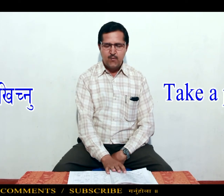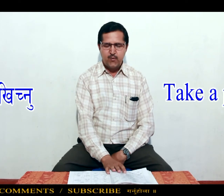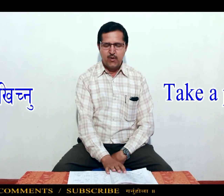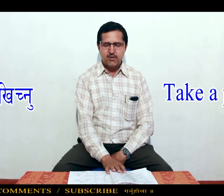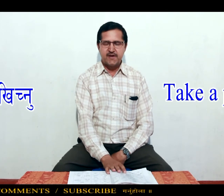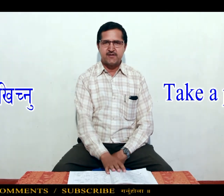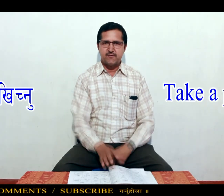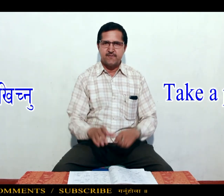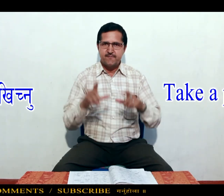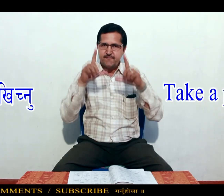फोटो खिच्नु,